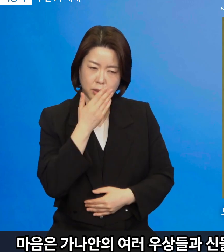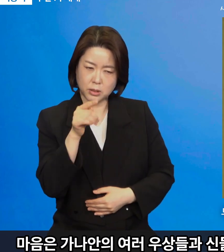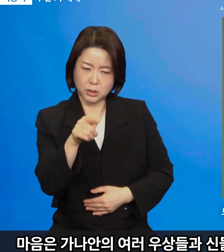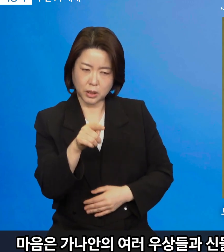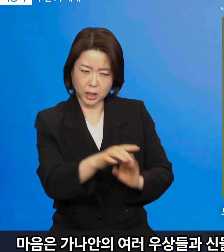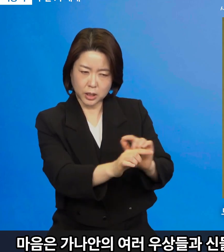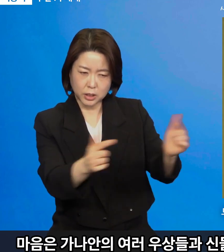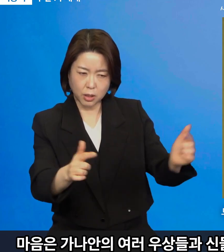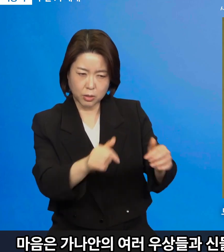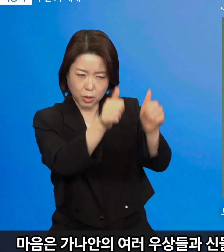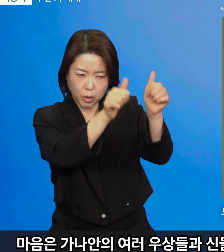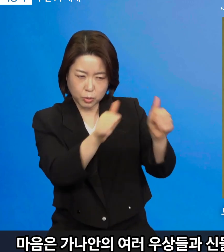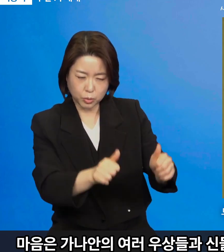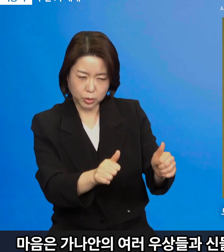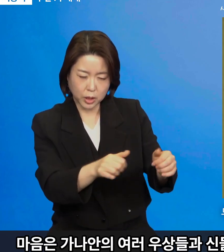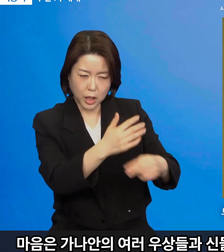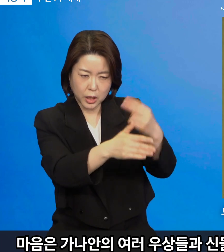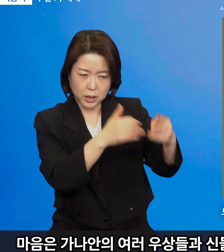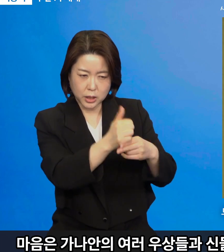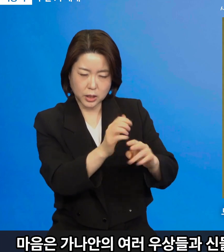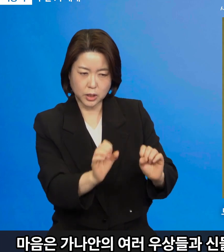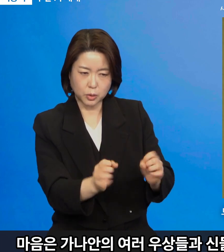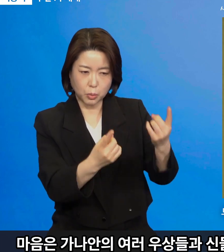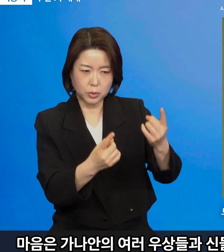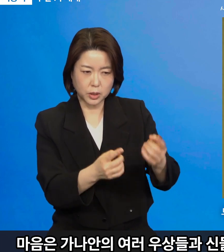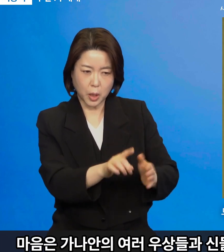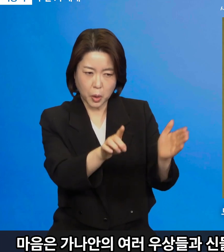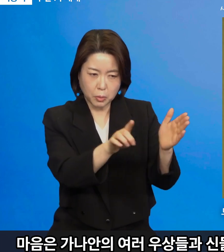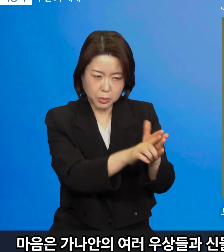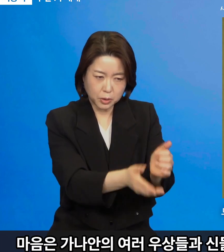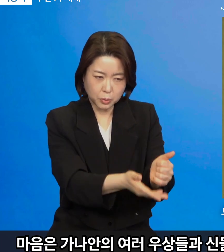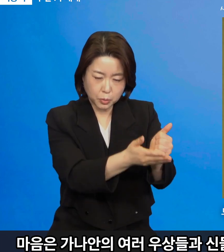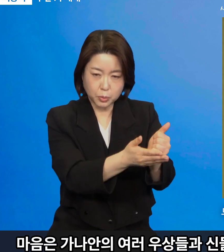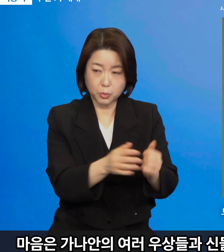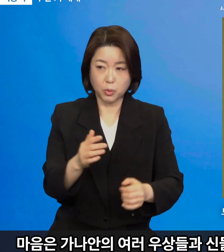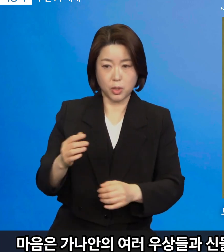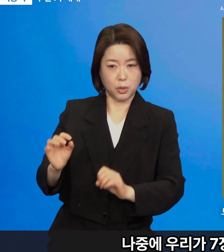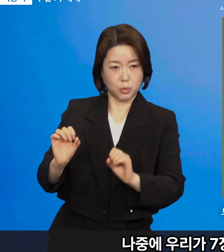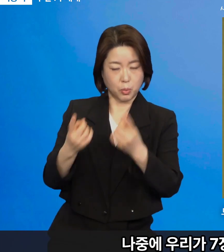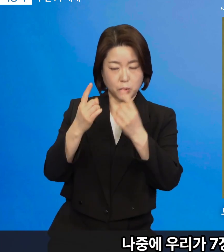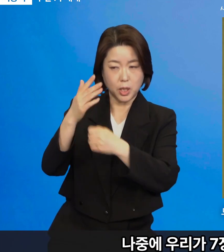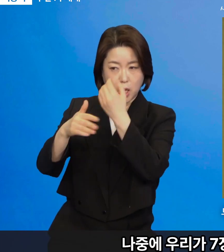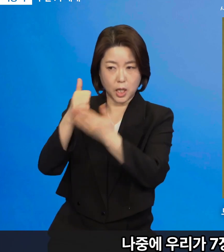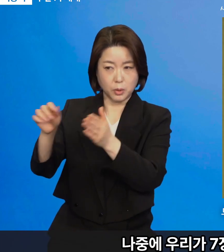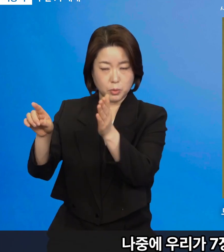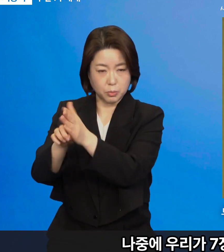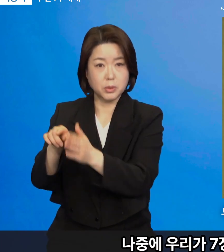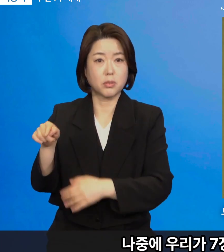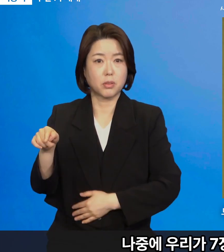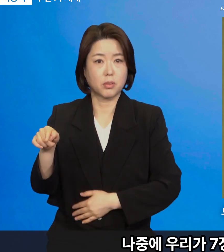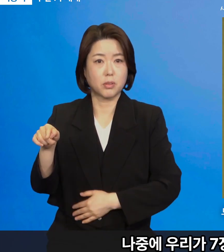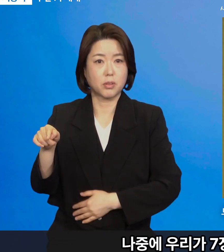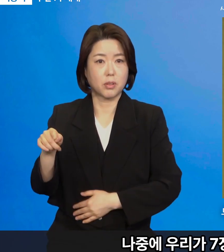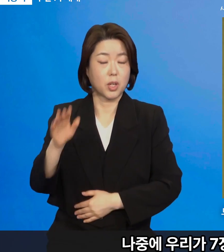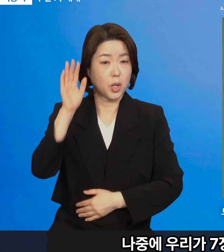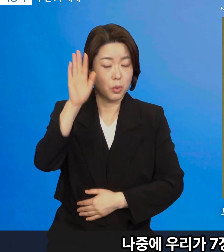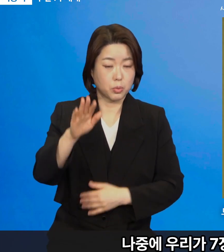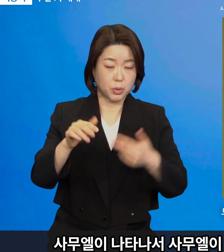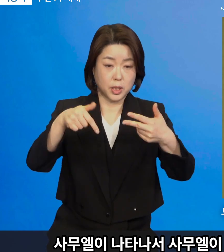여러 우상들과 신들을 동시에 섬긴 것이 문제였습니다. 나중에 우리가 7장에